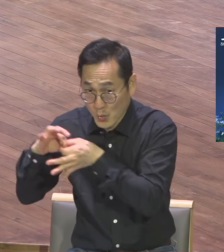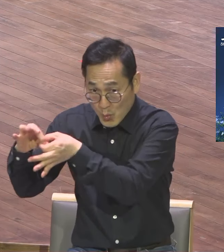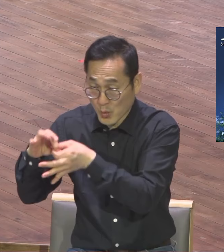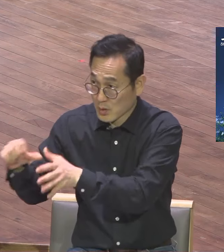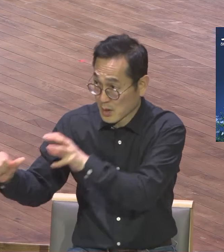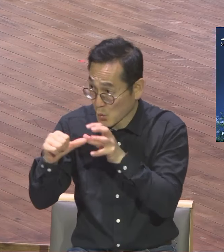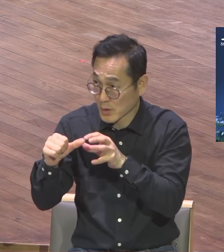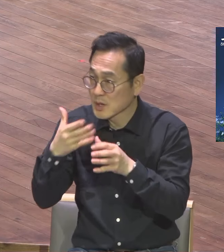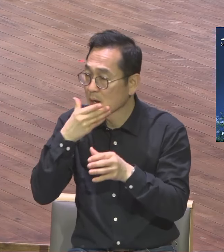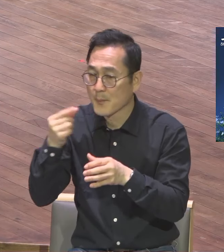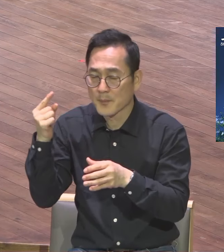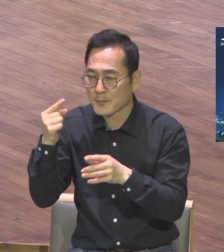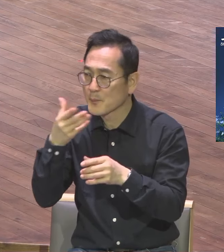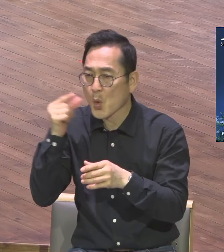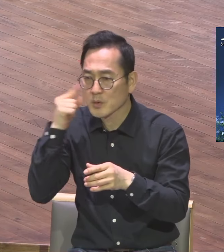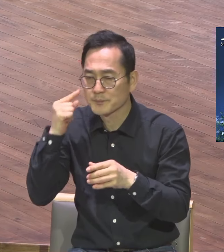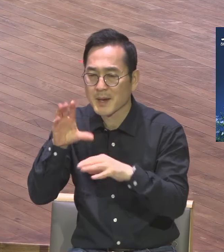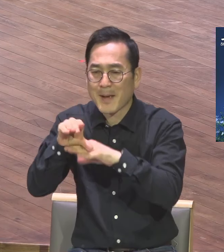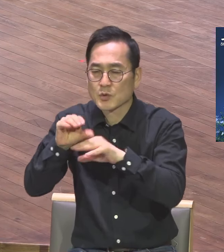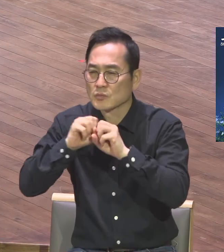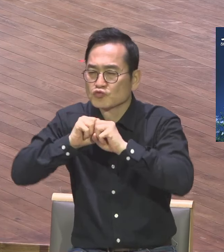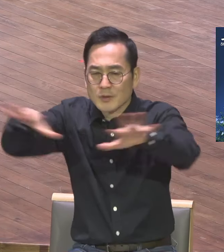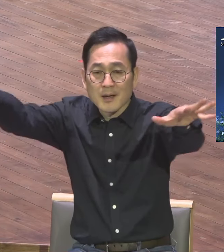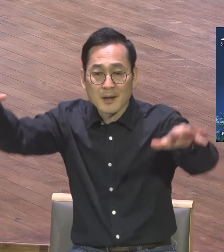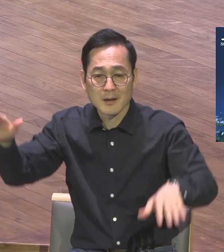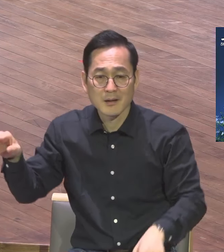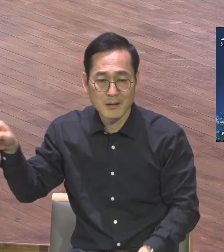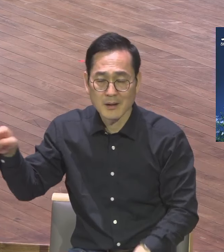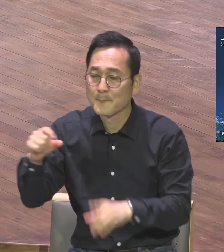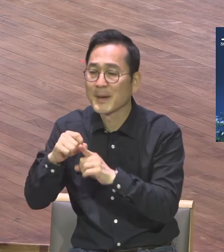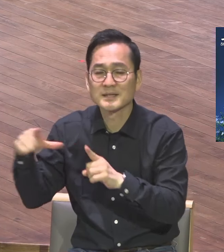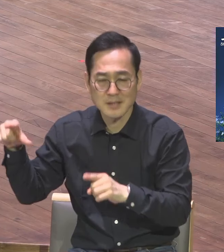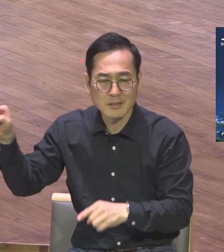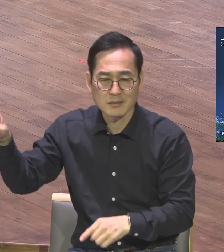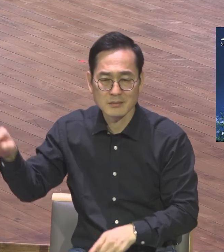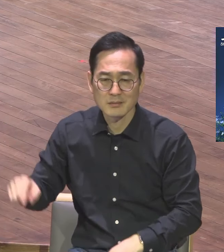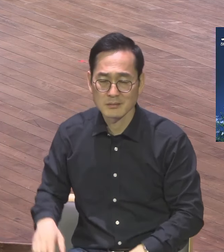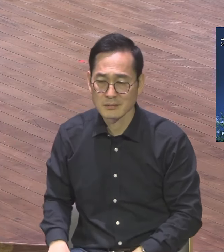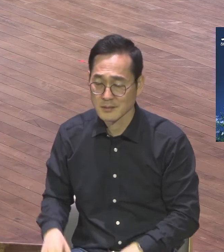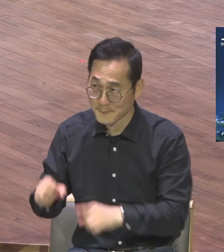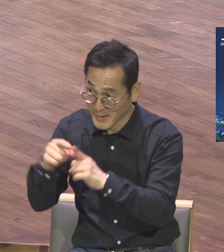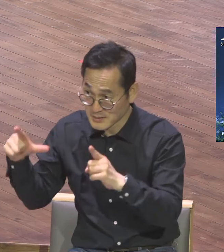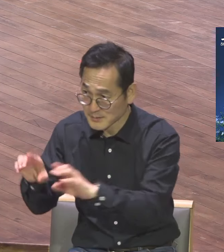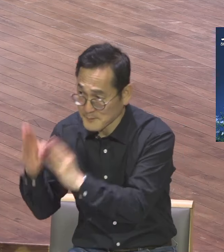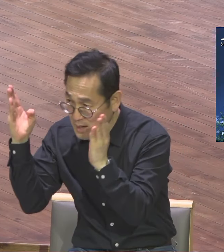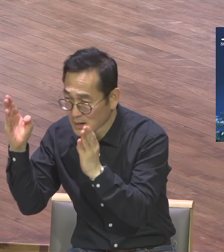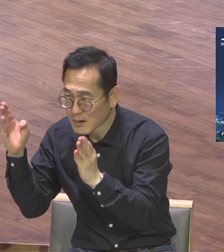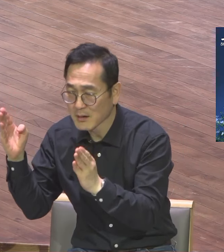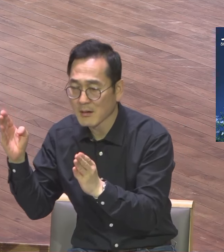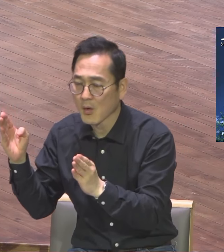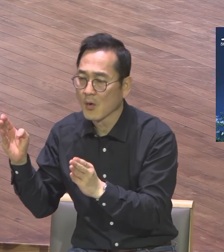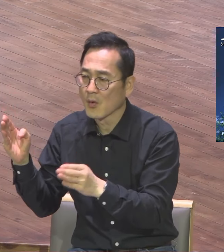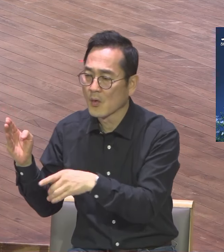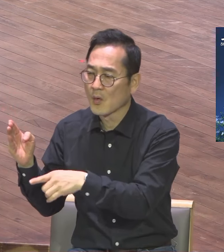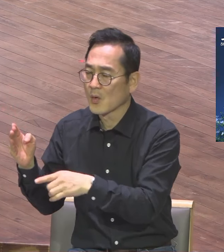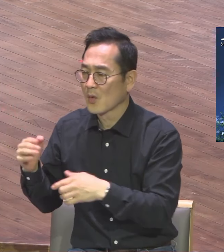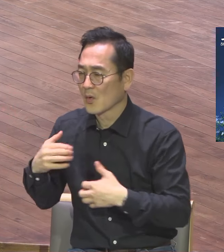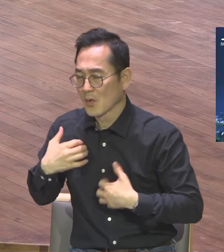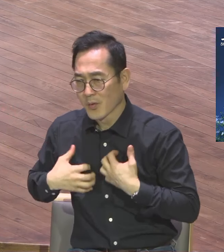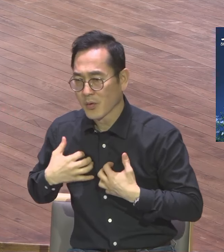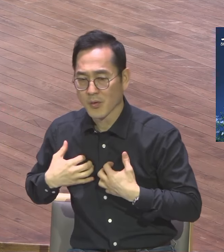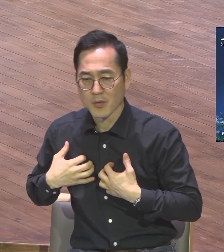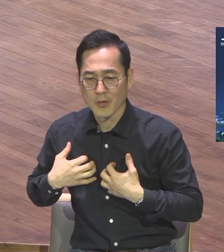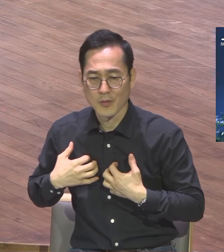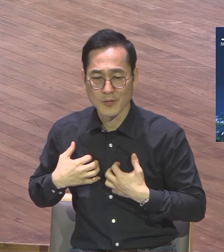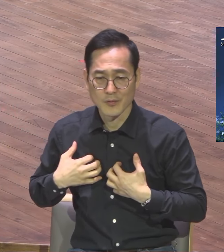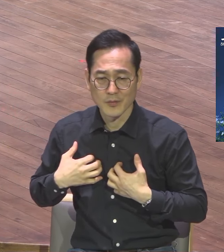상당히 어려운 중에 그런 문들이 계속 앞으로 열린단 말이에요. 자, 237 본론 성교 쓰임 받을 수 있도록 여러분들이